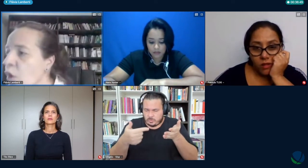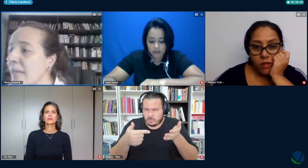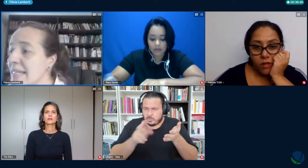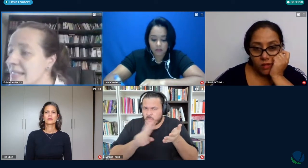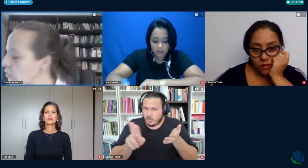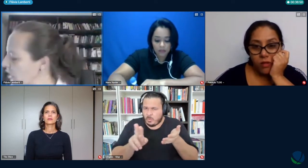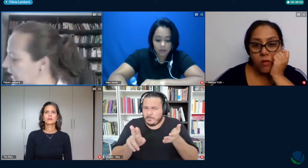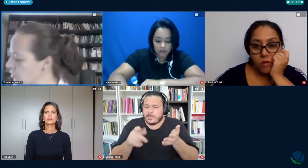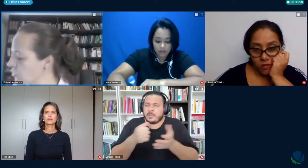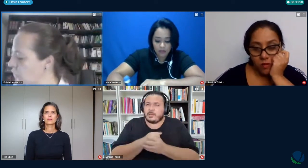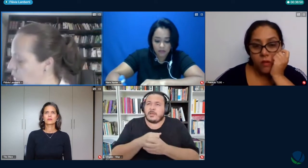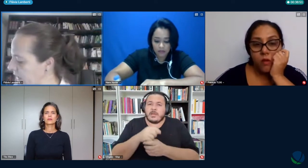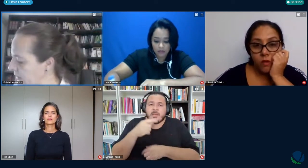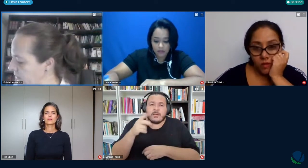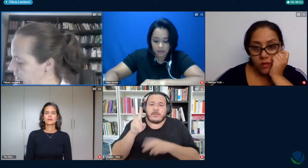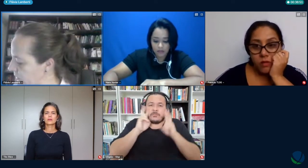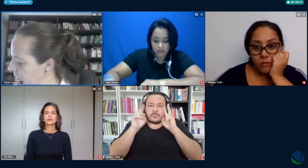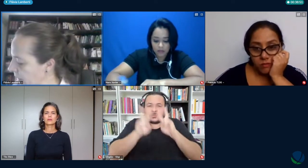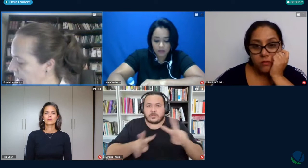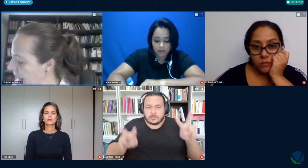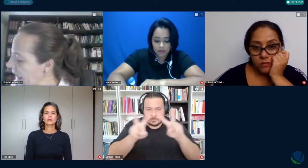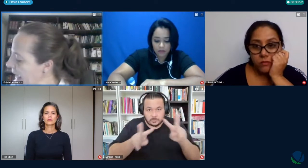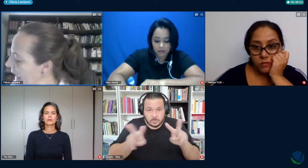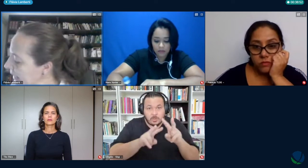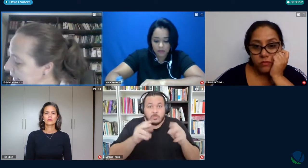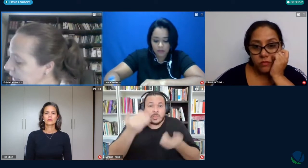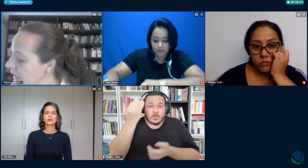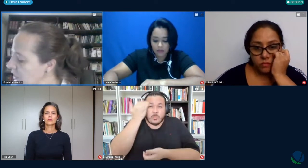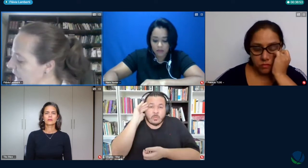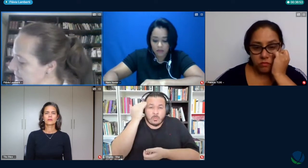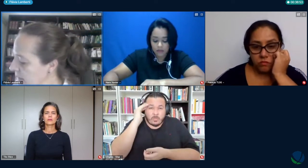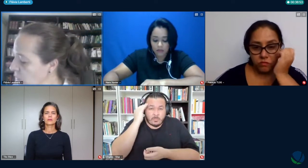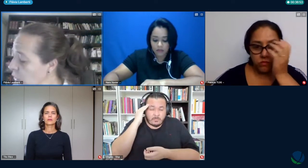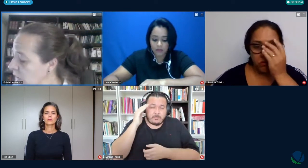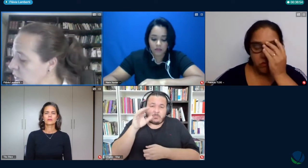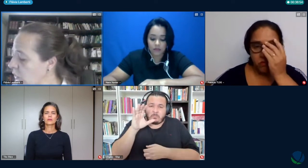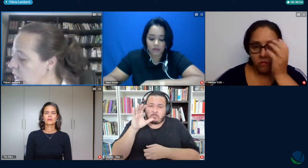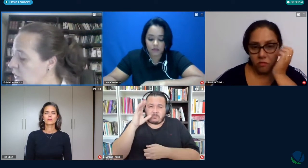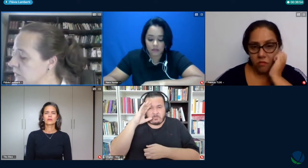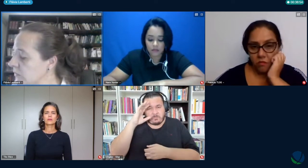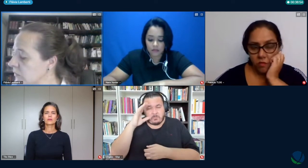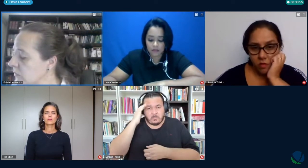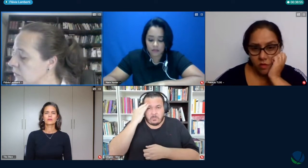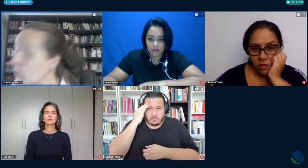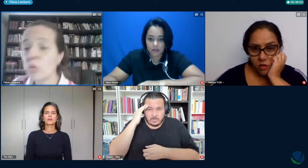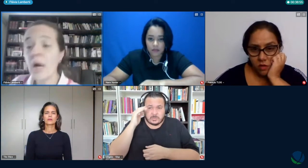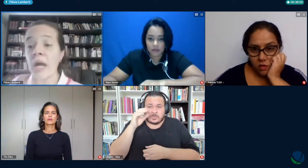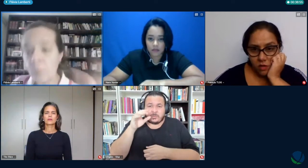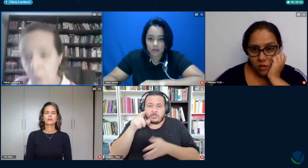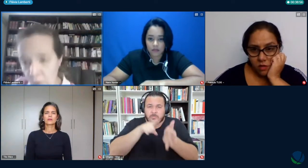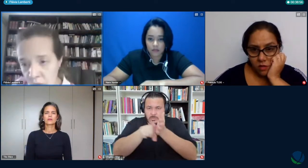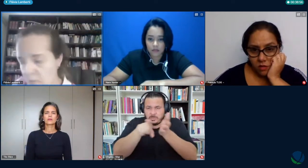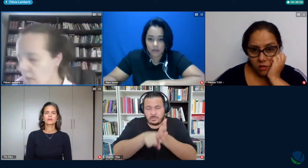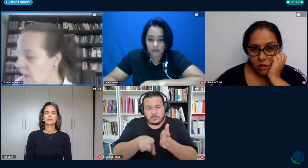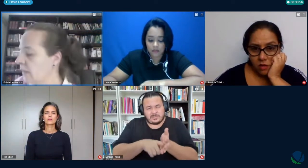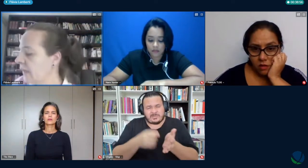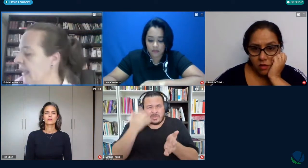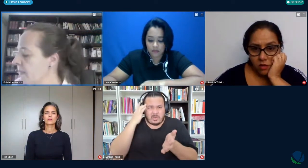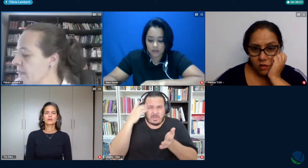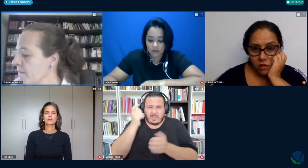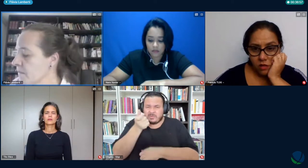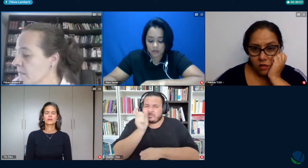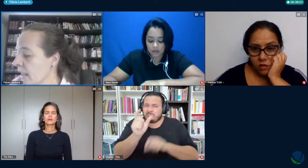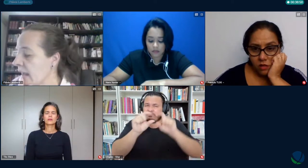visualização e compreensão de questões. É aqui que eu achei assim, muito, muito amplo,